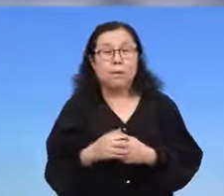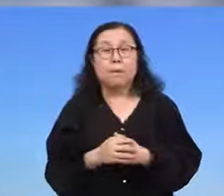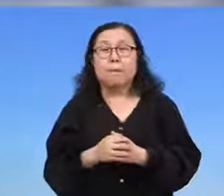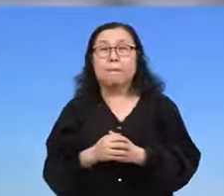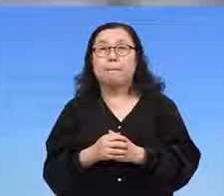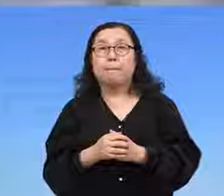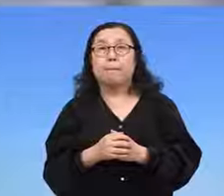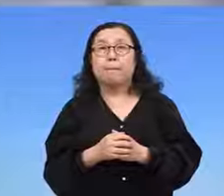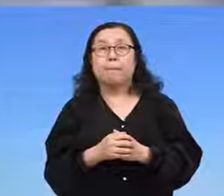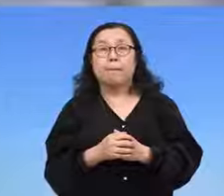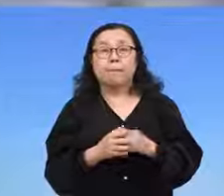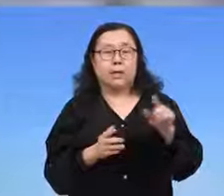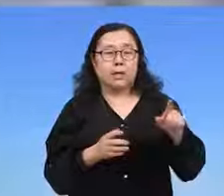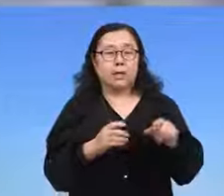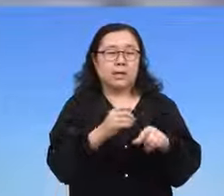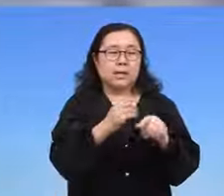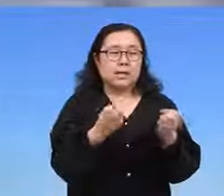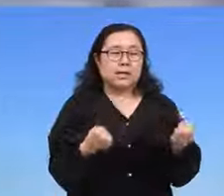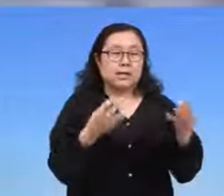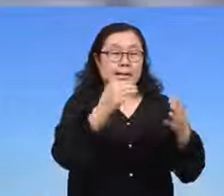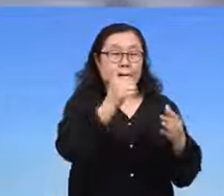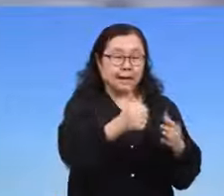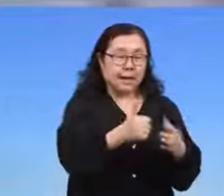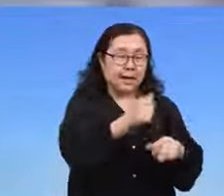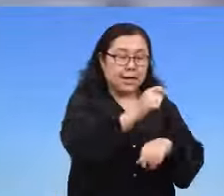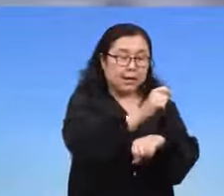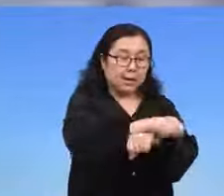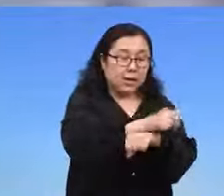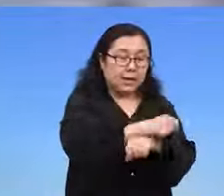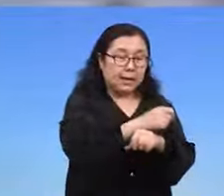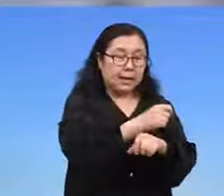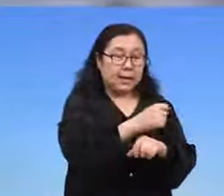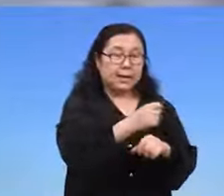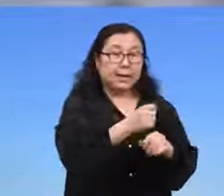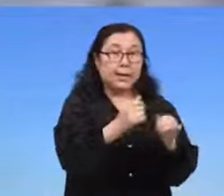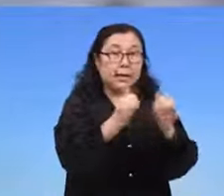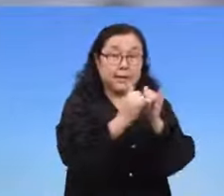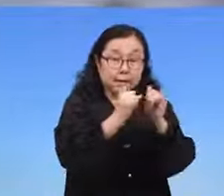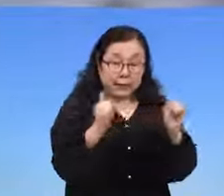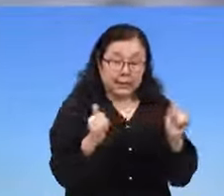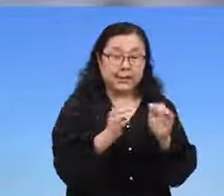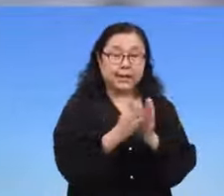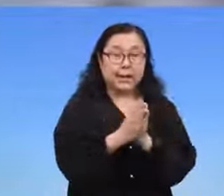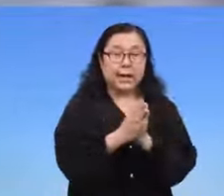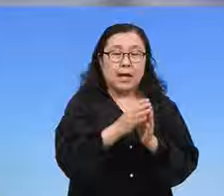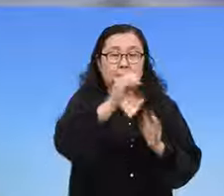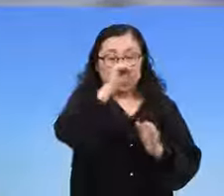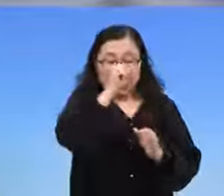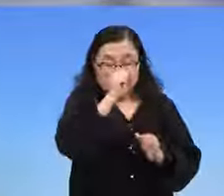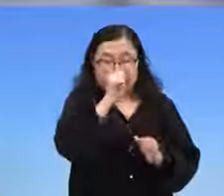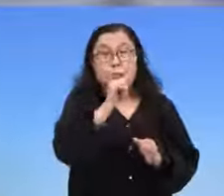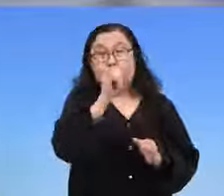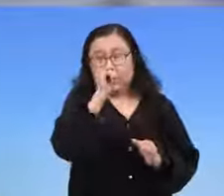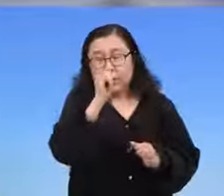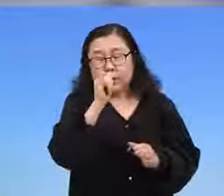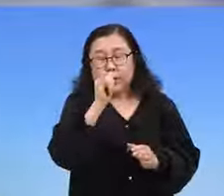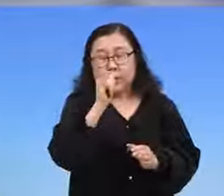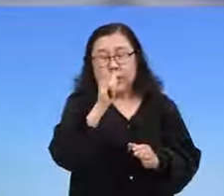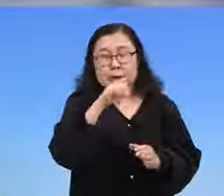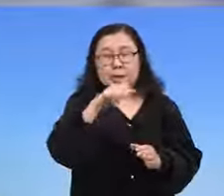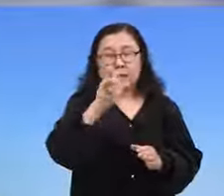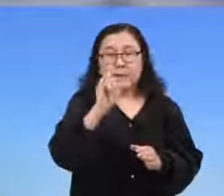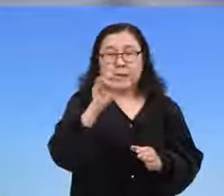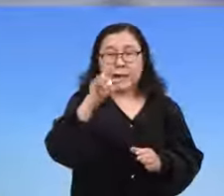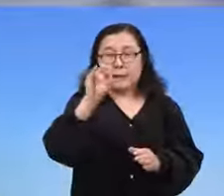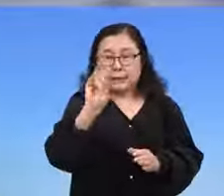전에 먼저 그들의 장점부터 살펴보는 게 필요할 것 같습니다. 본문에 나오는 대제사장과 서기관들은 어떤